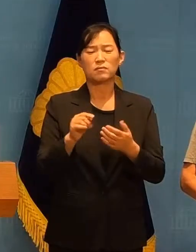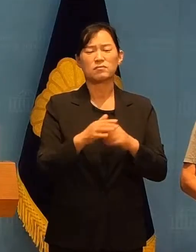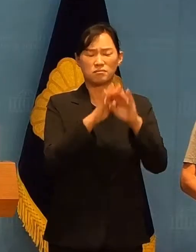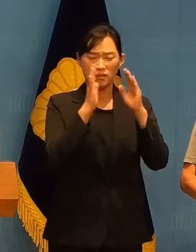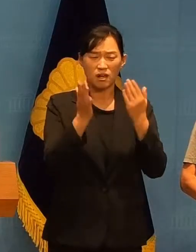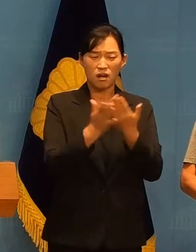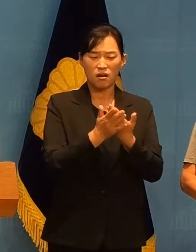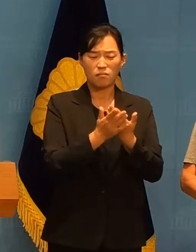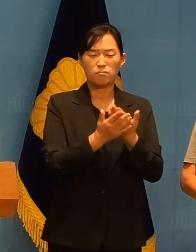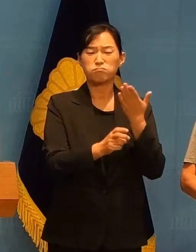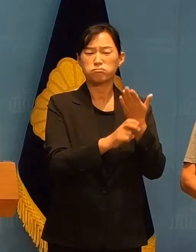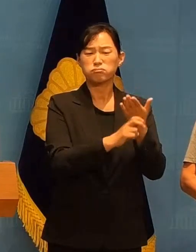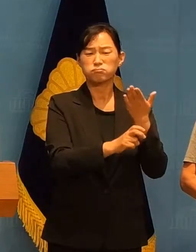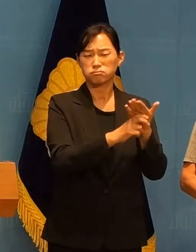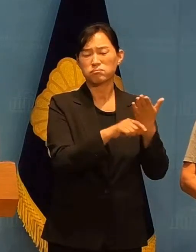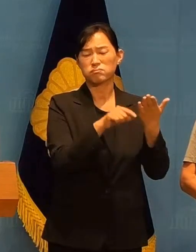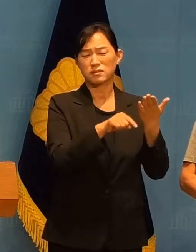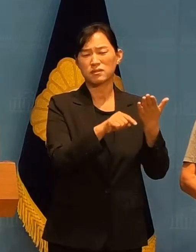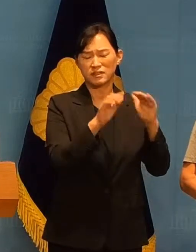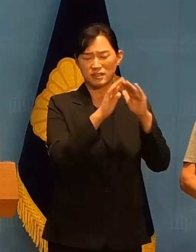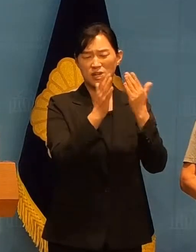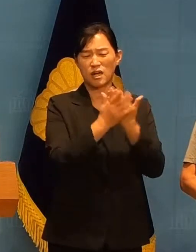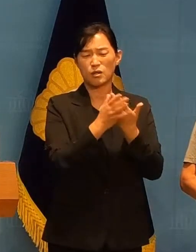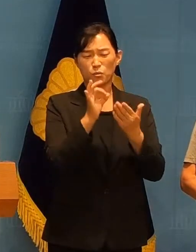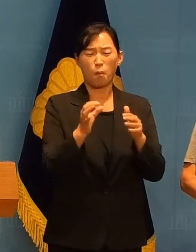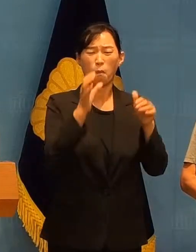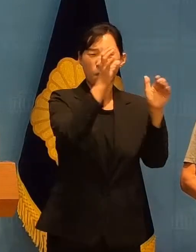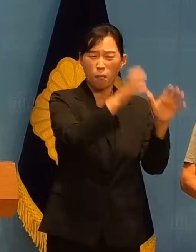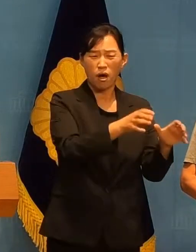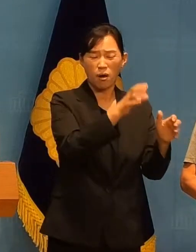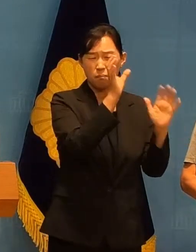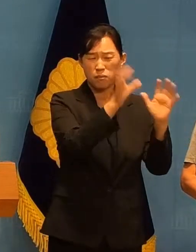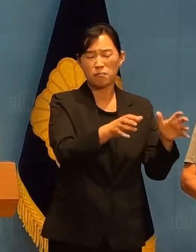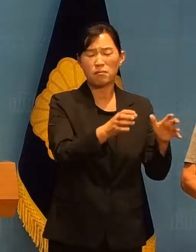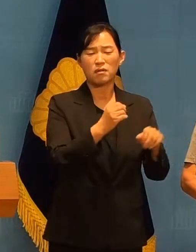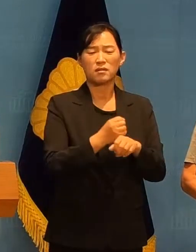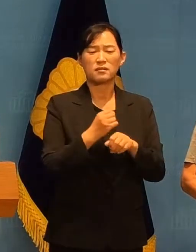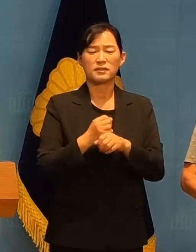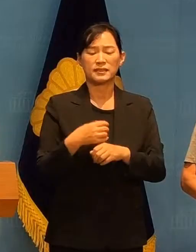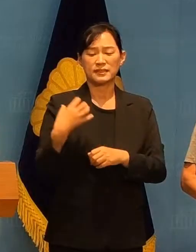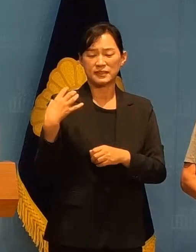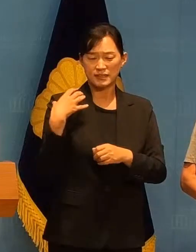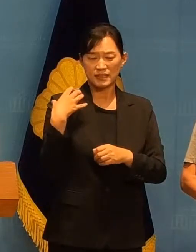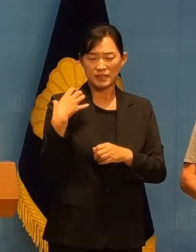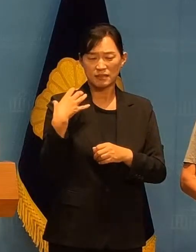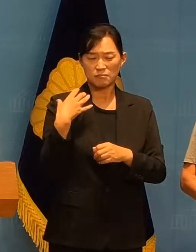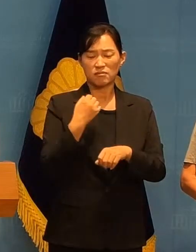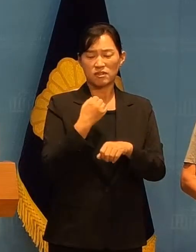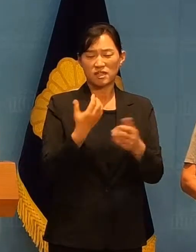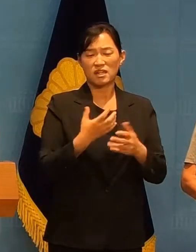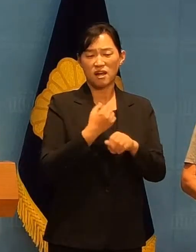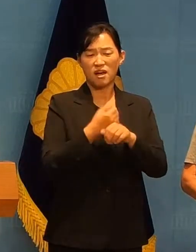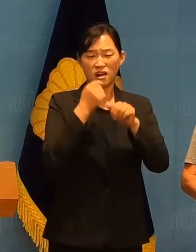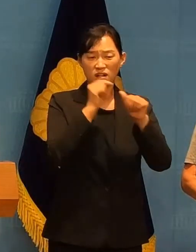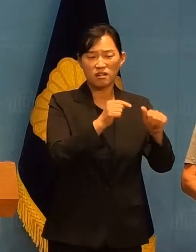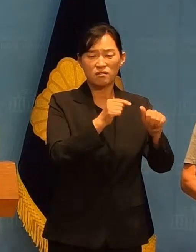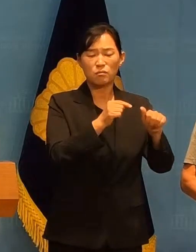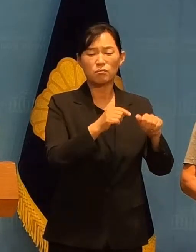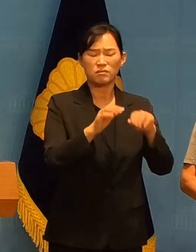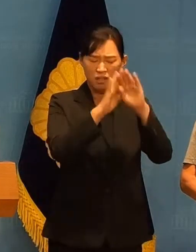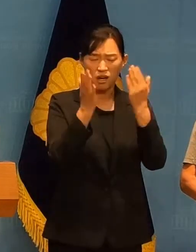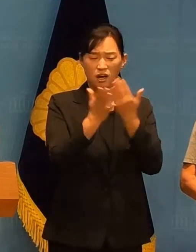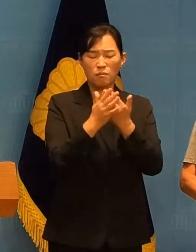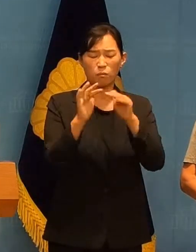비용에 포함해서 책임 시공이라는 가면을 씌우고 모든